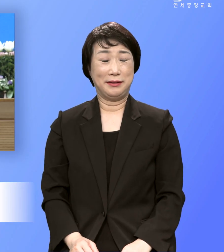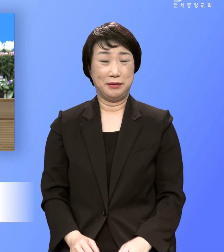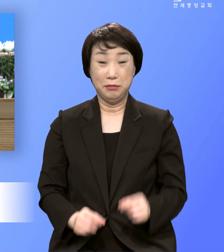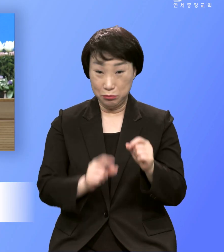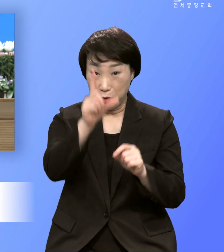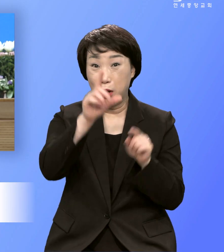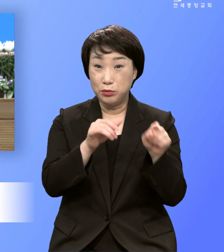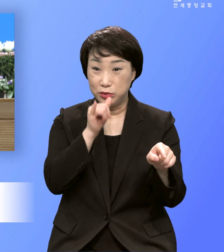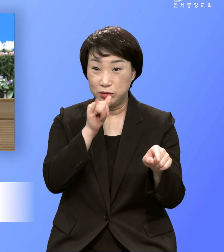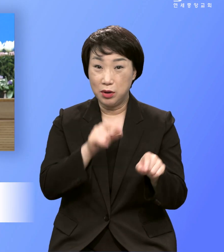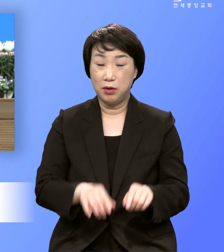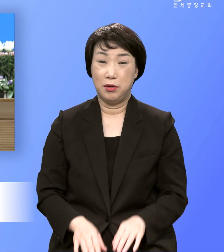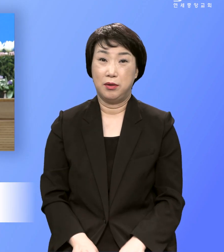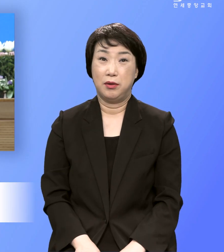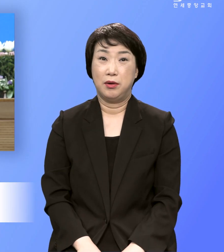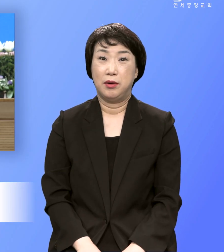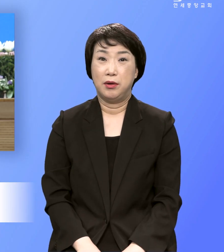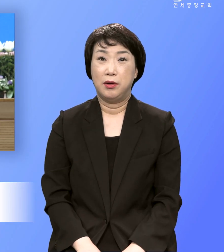많아요.